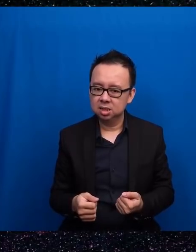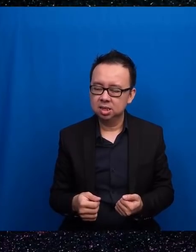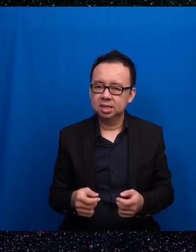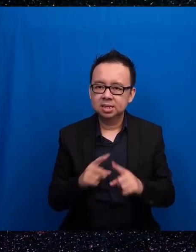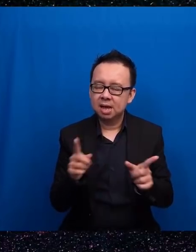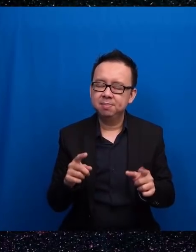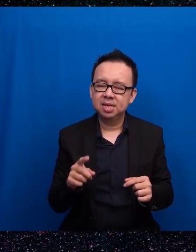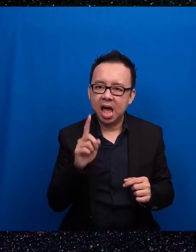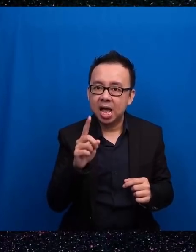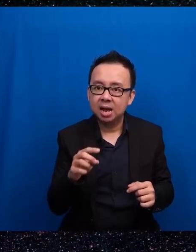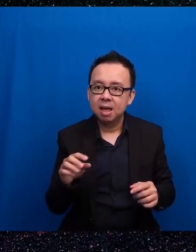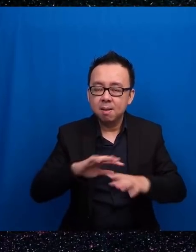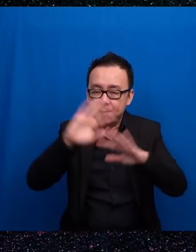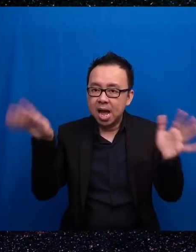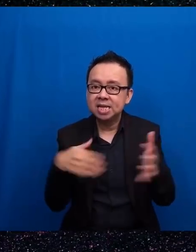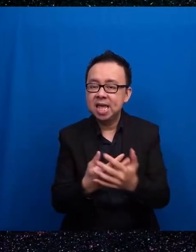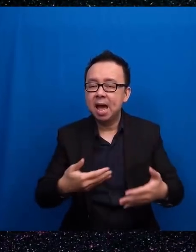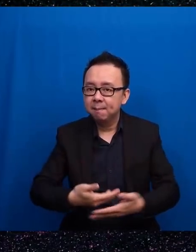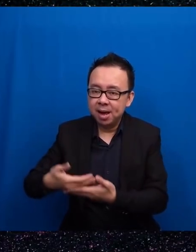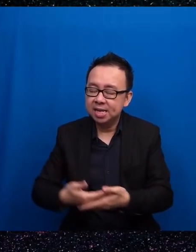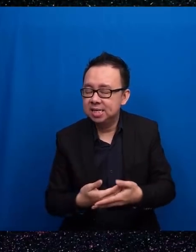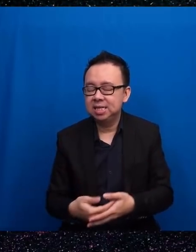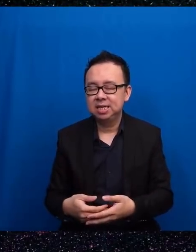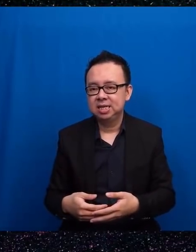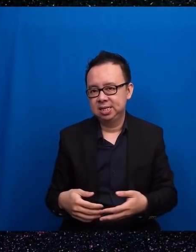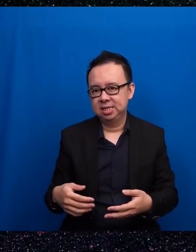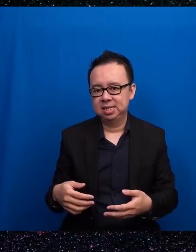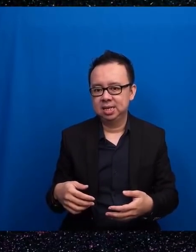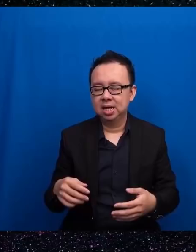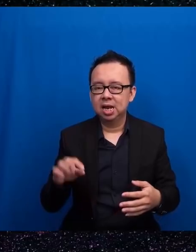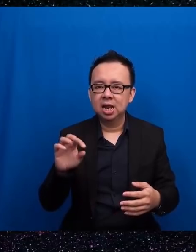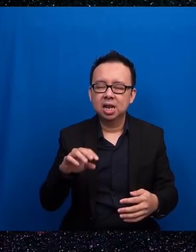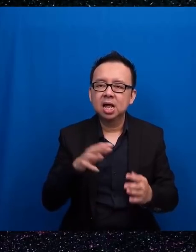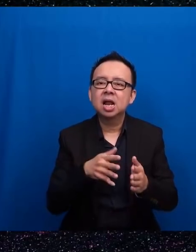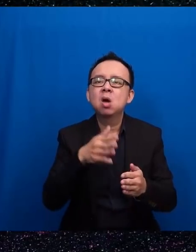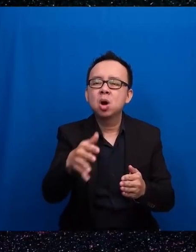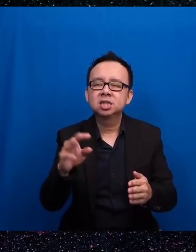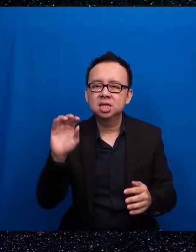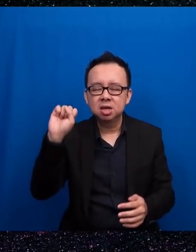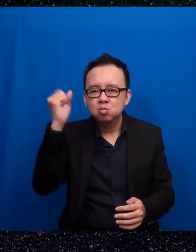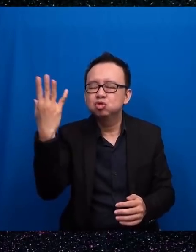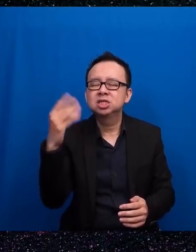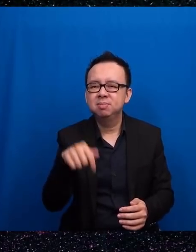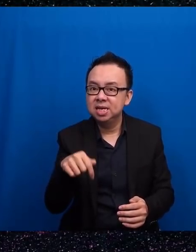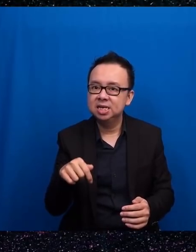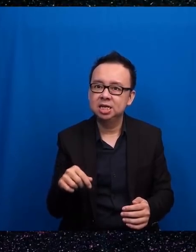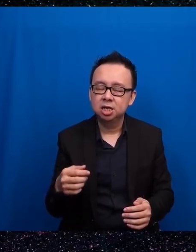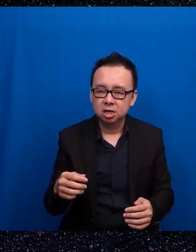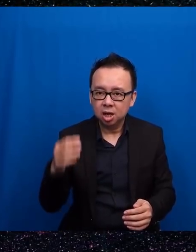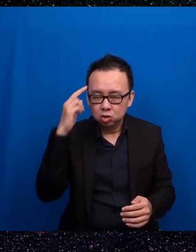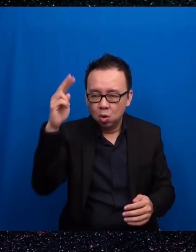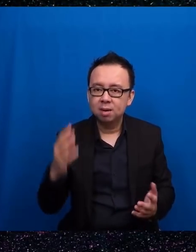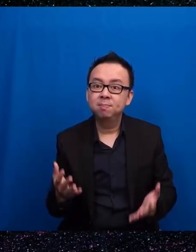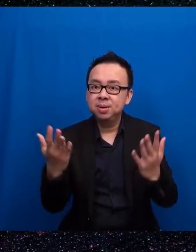Tetapi ada banyak bayi yang kudengarkan tadi. Tuhan Yesus, hamba berdoa melewati musim ini, mereka yang menantikan buah hati. Berikan dia